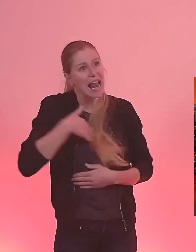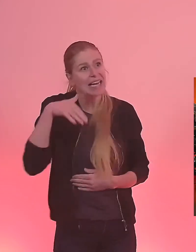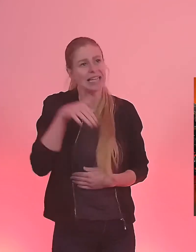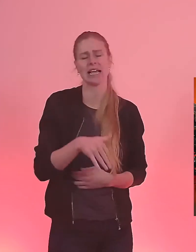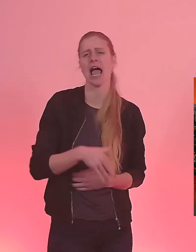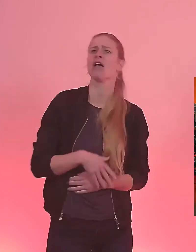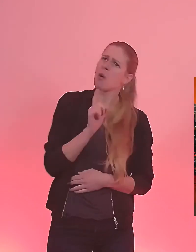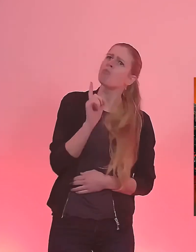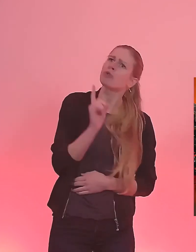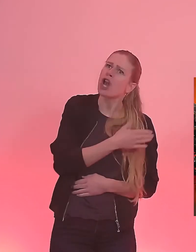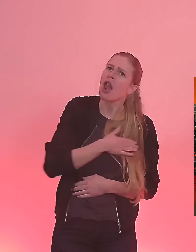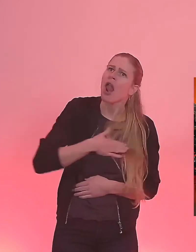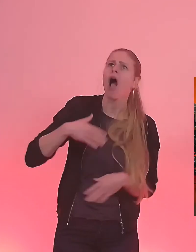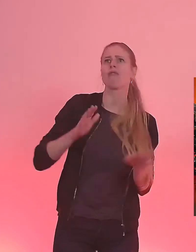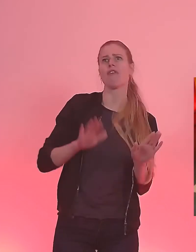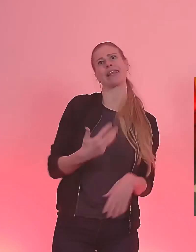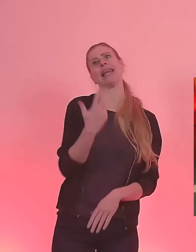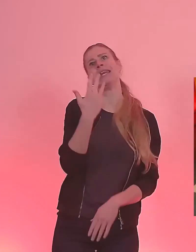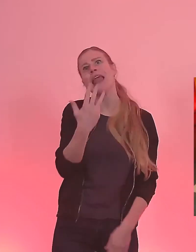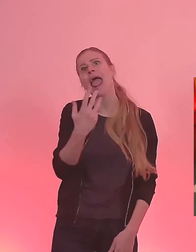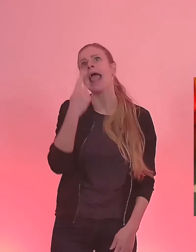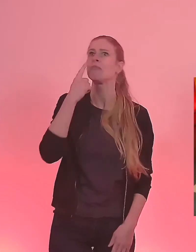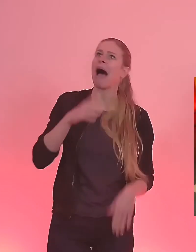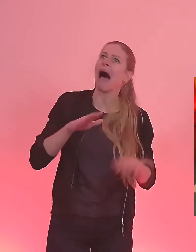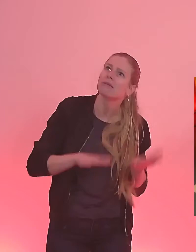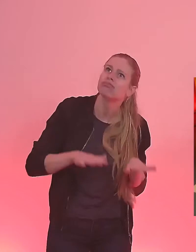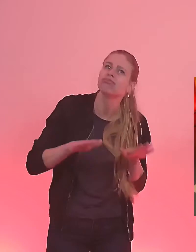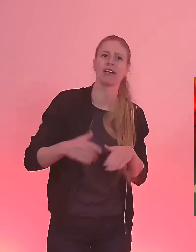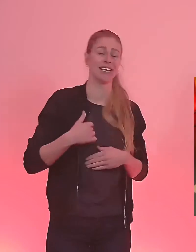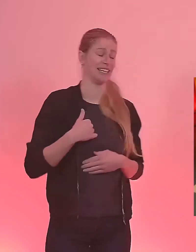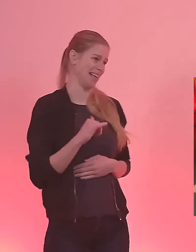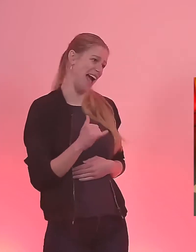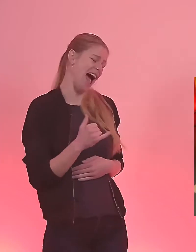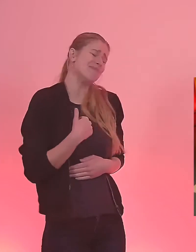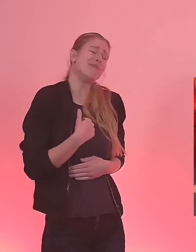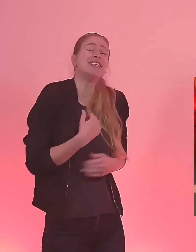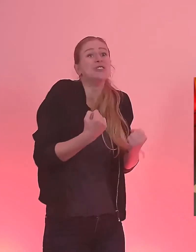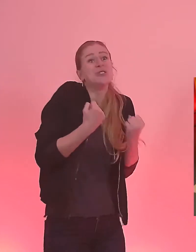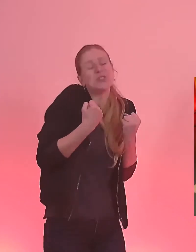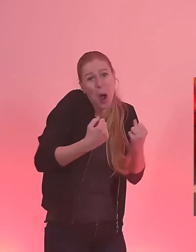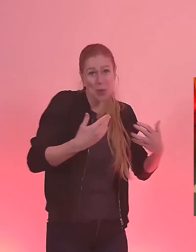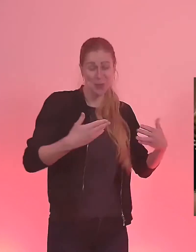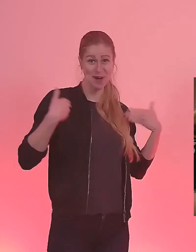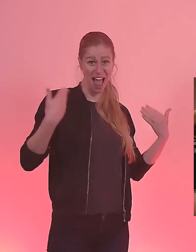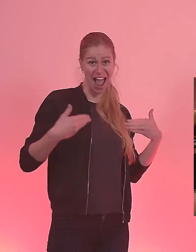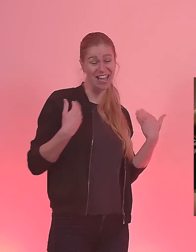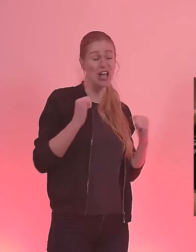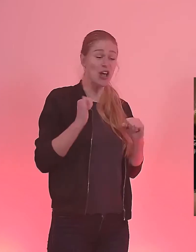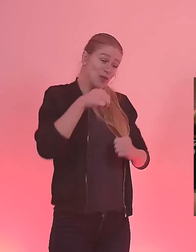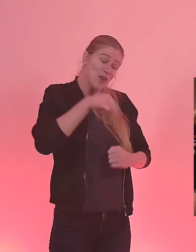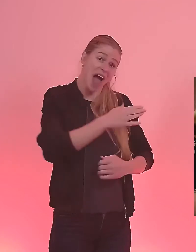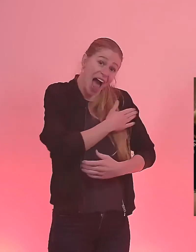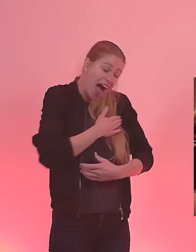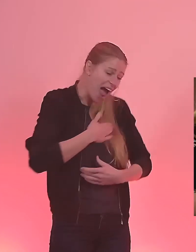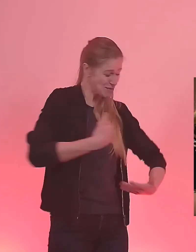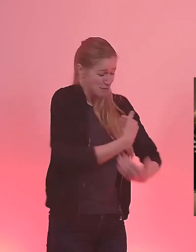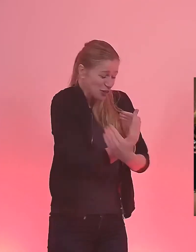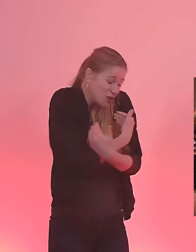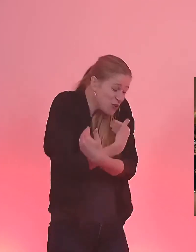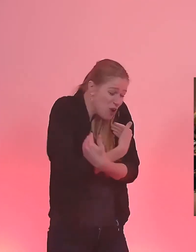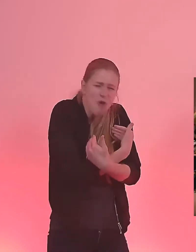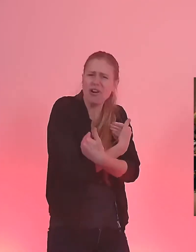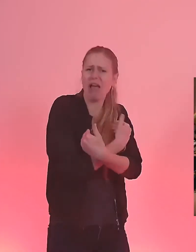wachten, hè? 9 maanden. Ja. Ja. Oh, ik ben zo blij. Ik kan nu eindelijk met hem knuffelen en